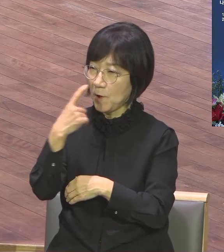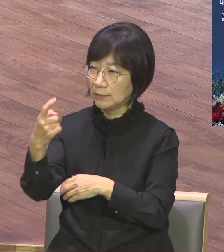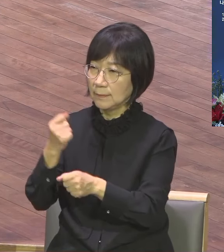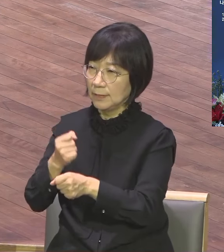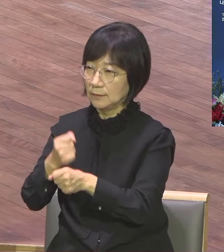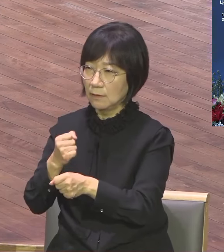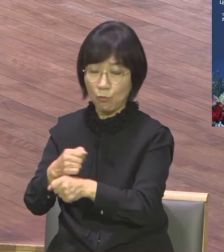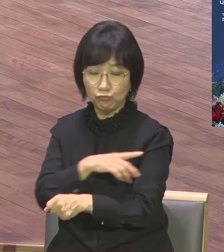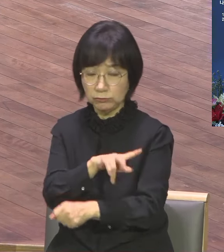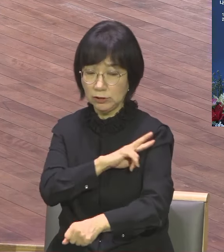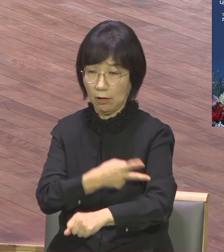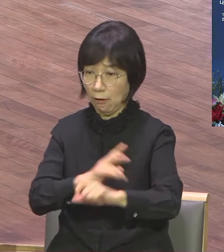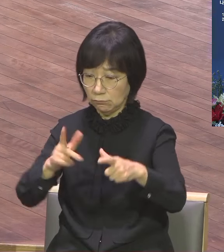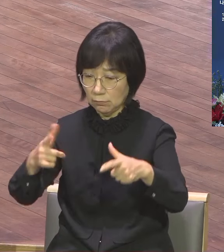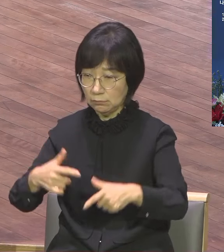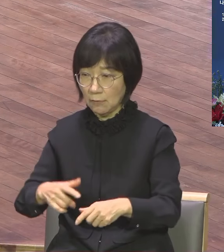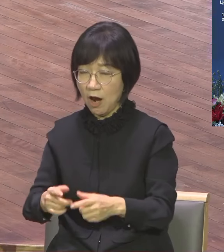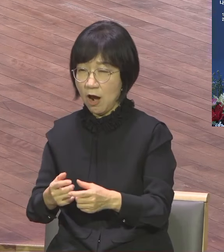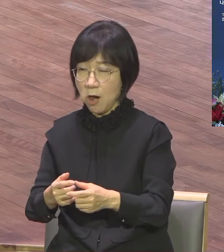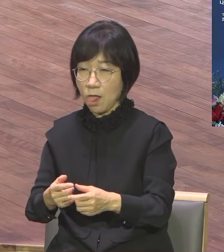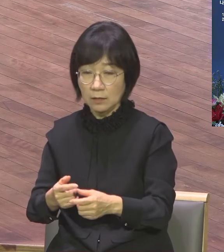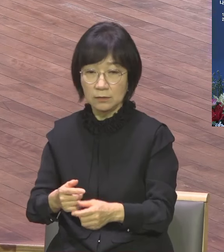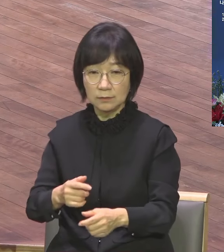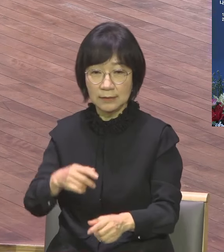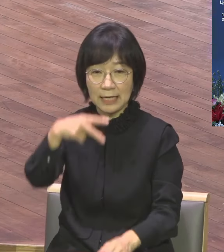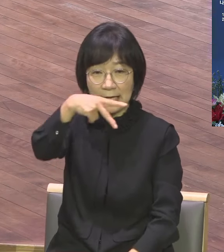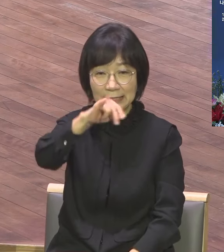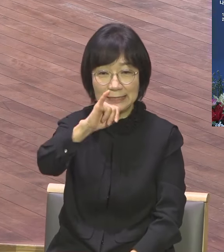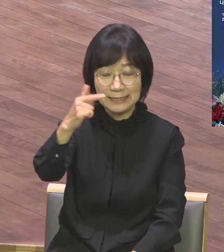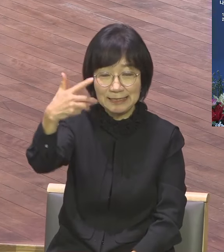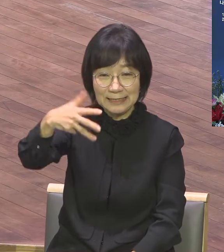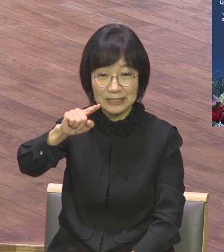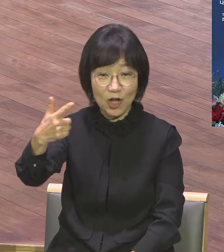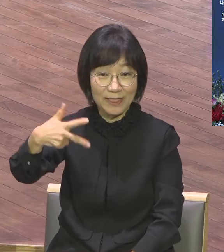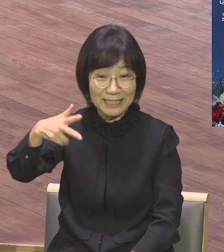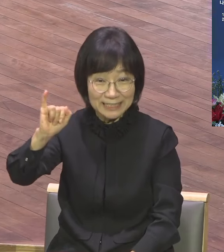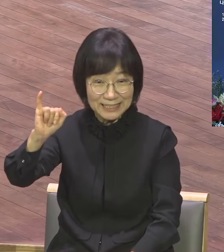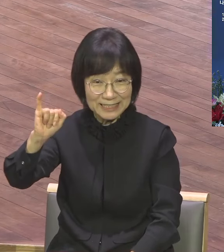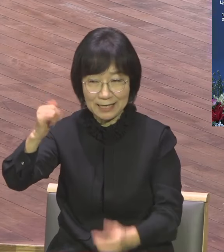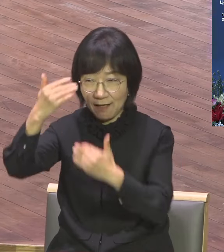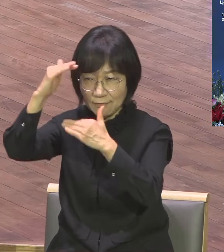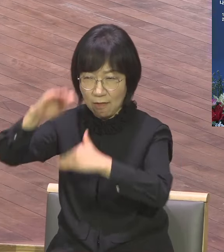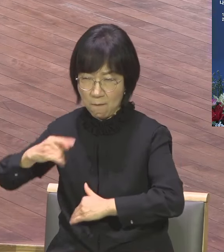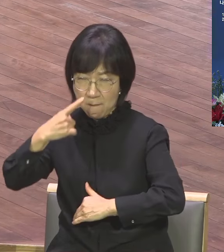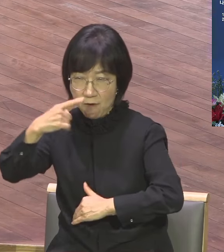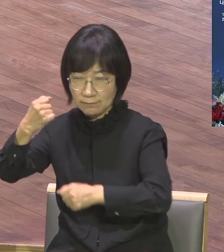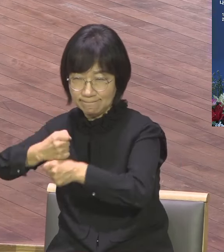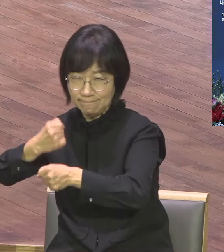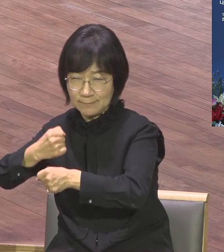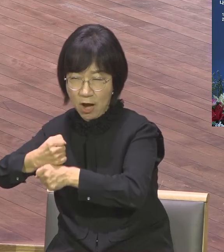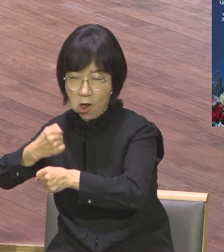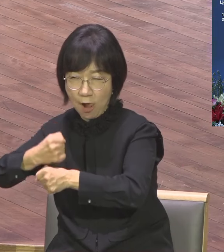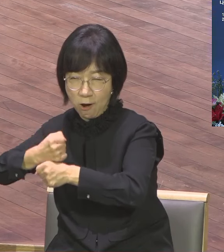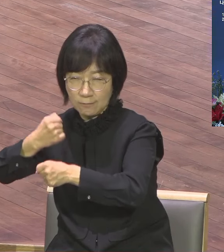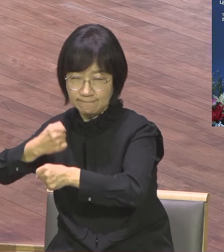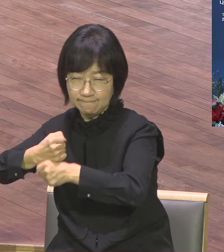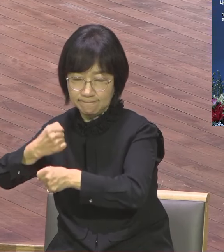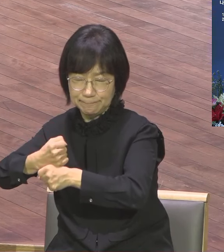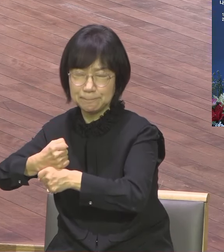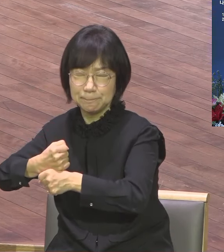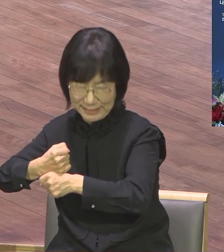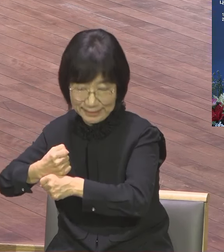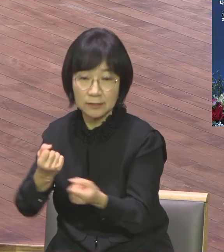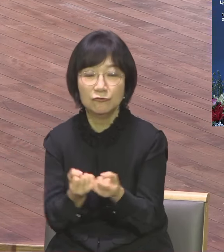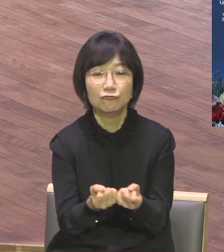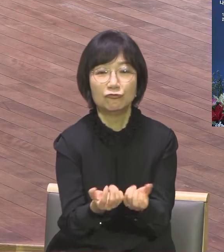유포합니다. 신천지. 안상홍 정인의 하나님의 교회 이런 곳에서 온라인이 발전이 잘